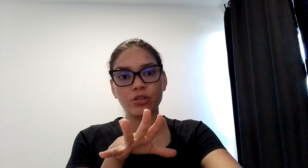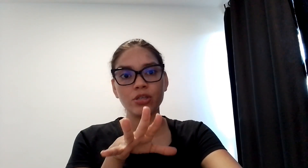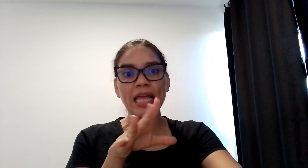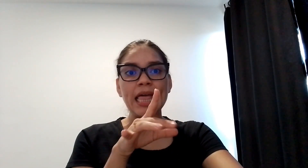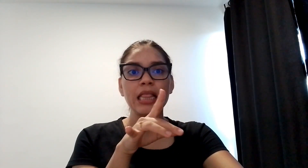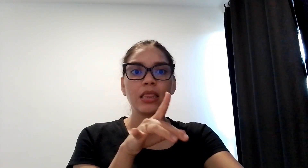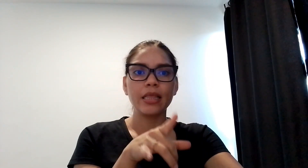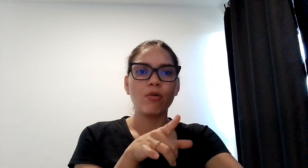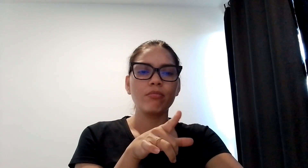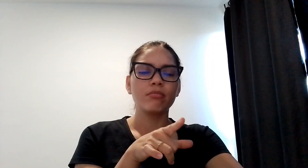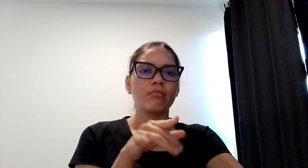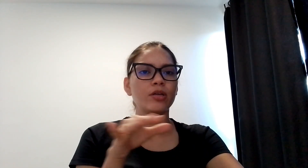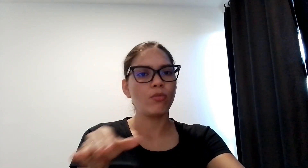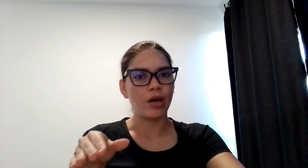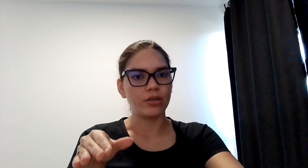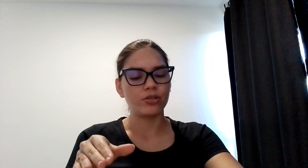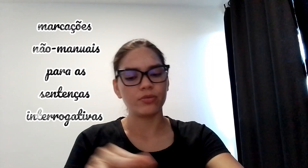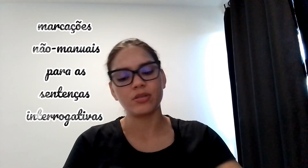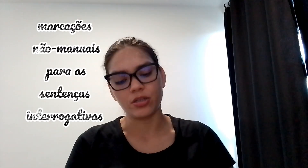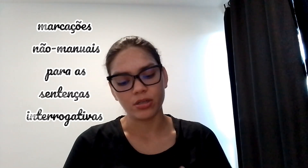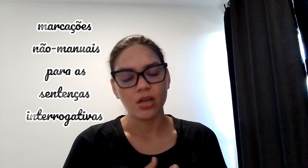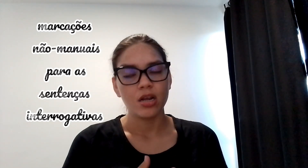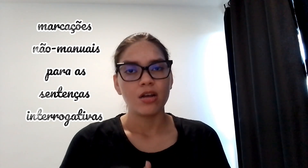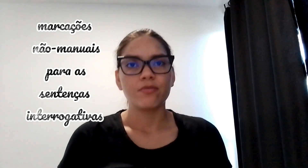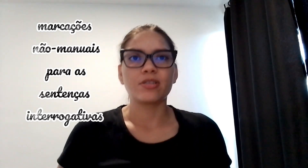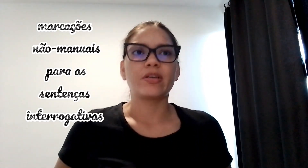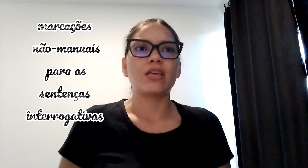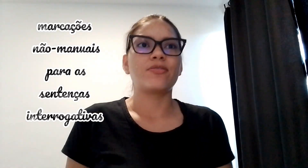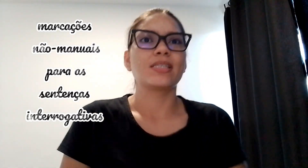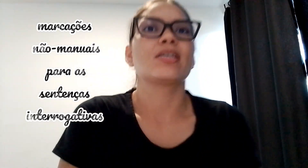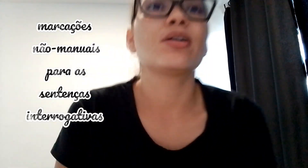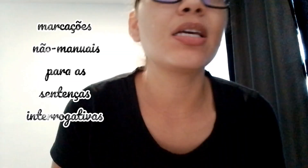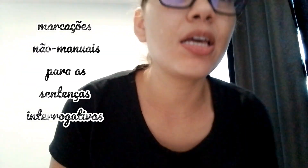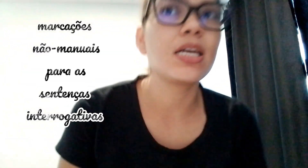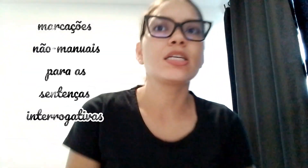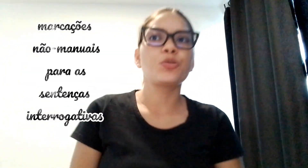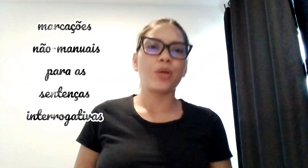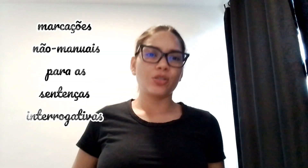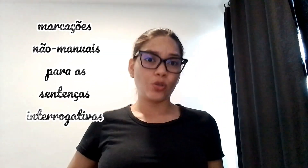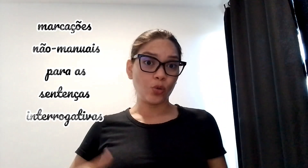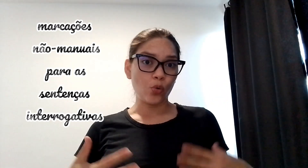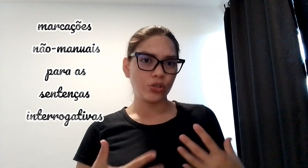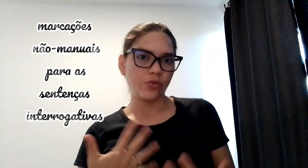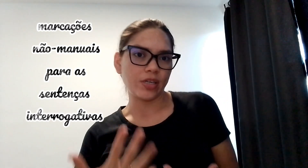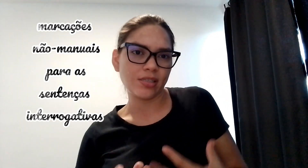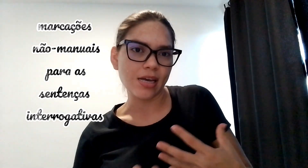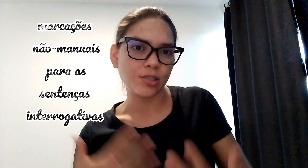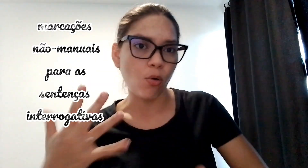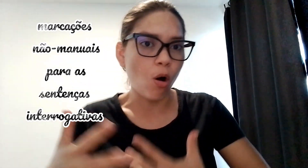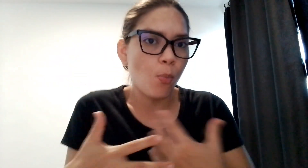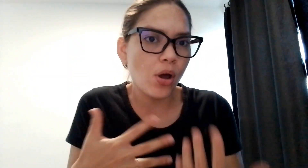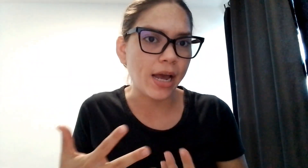marcações não manuais, ou seja, você vai ter que fazer expressões faciais e